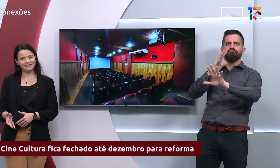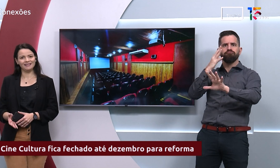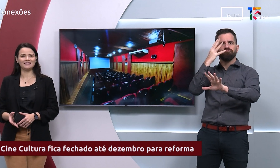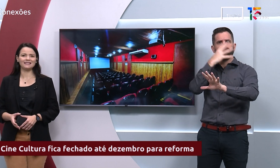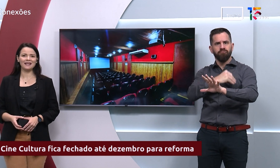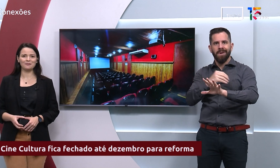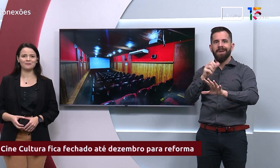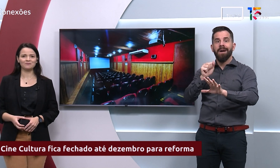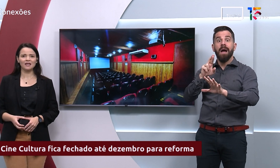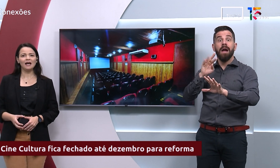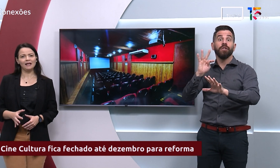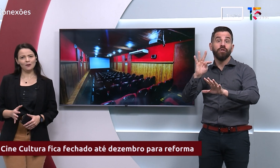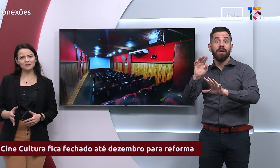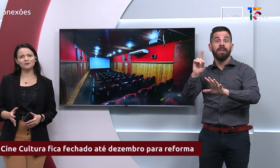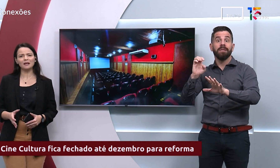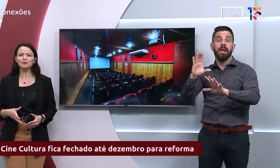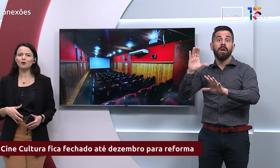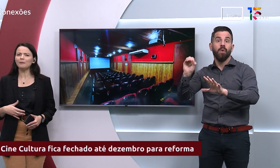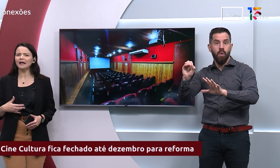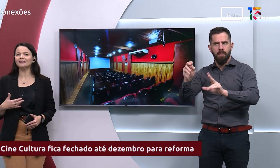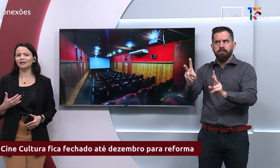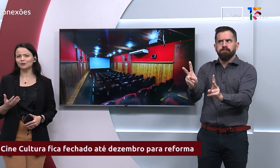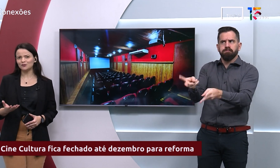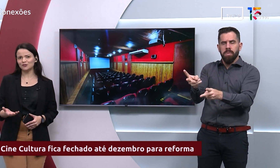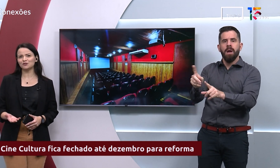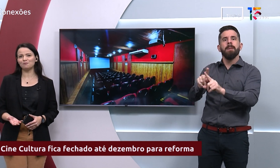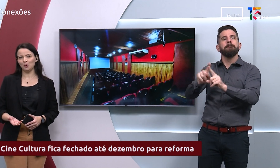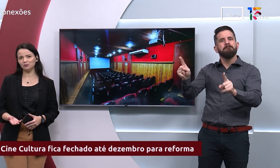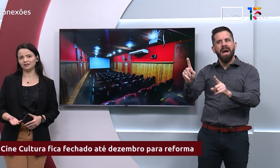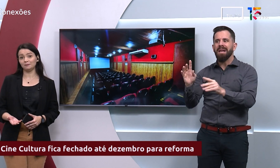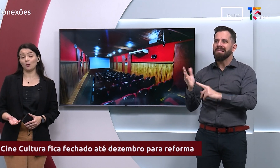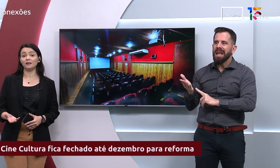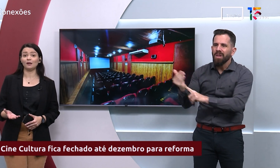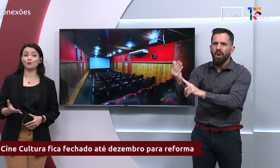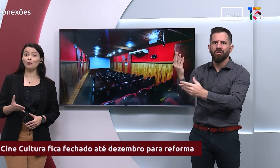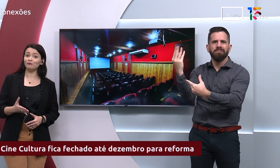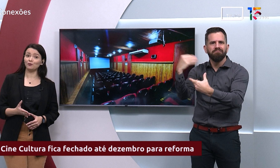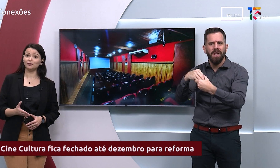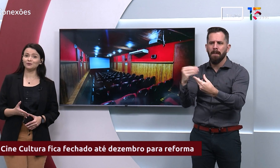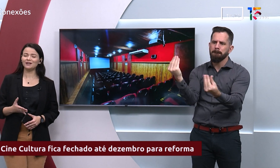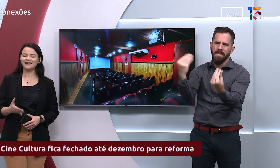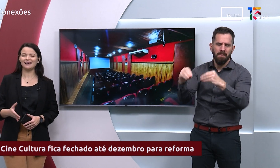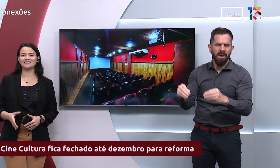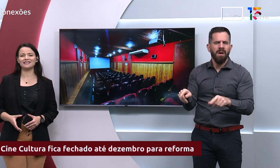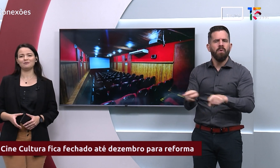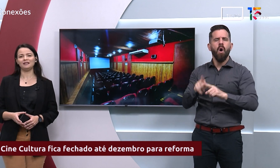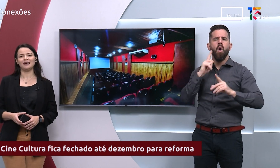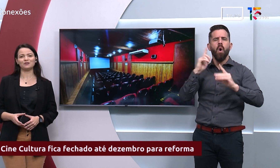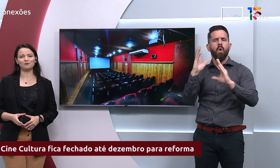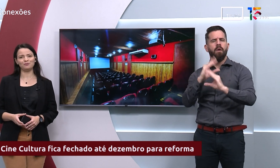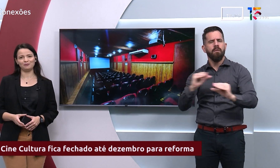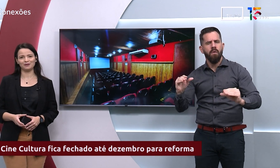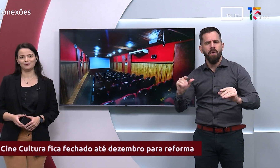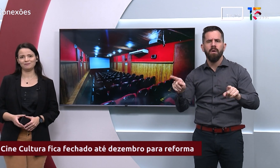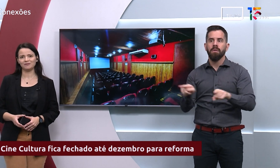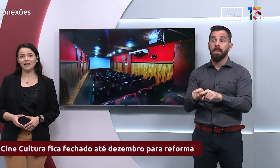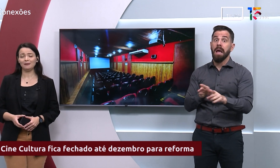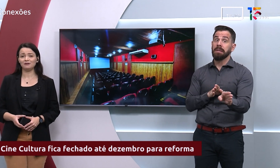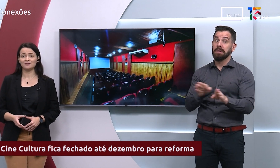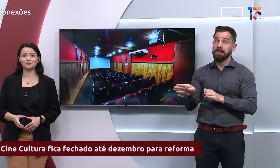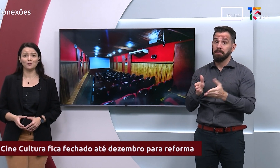original desse cinema. E, ao mesmo tempo, incorporar tecnologias de ponta para aumentar o conforto e a acessibilidade para o